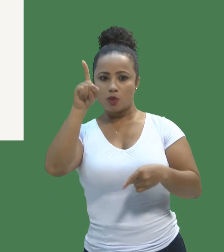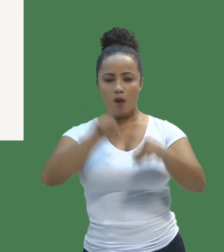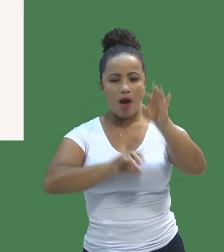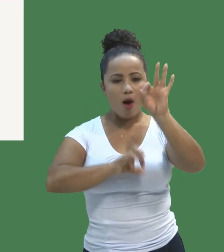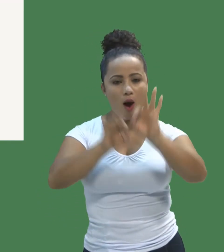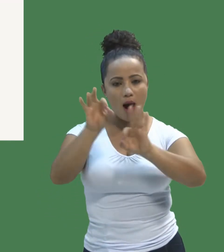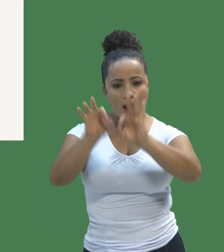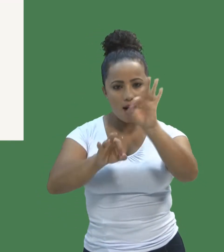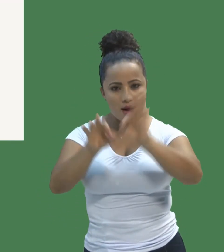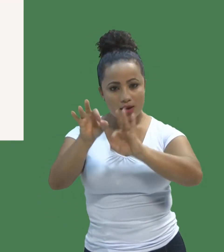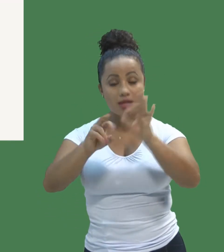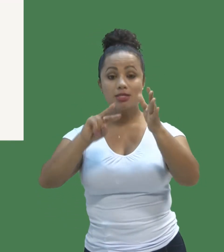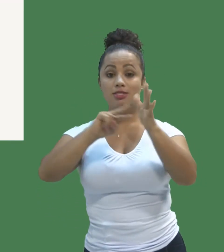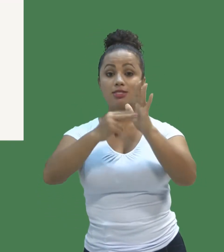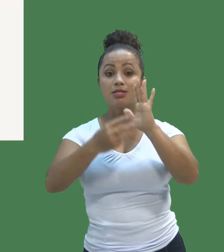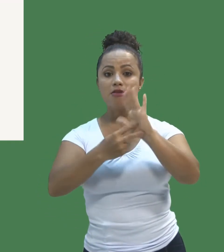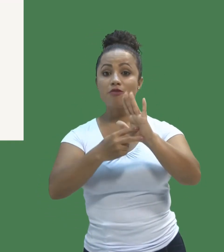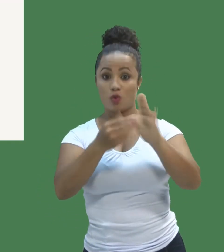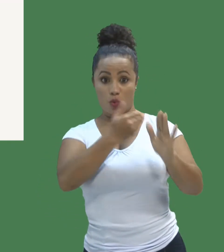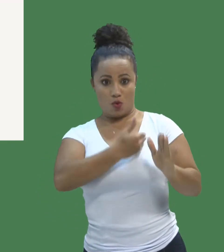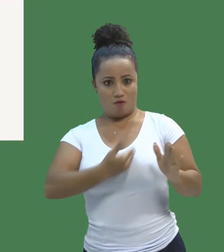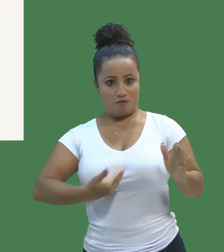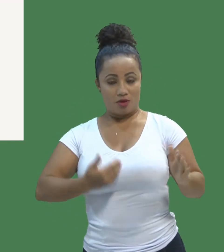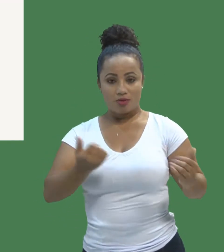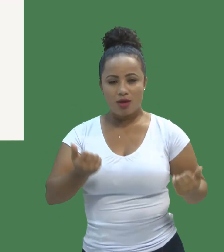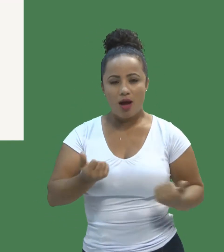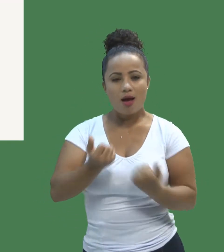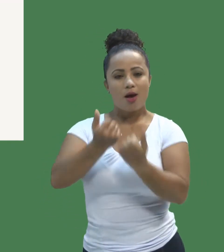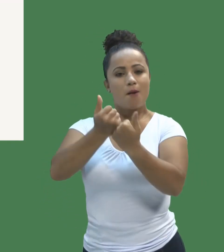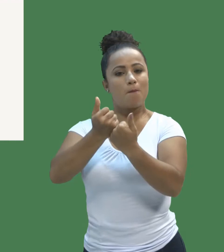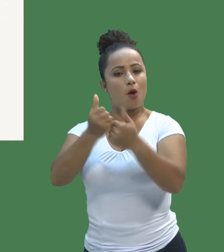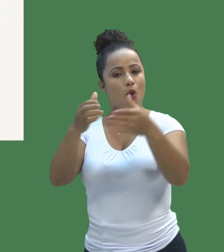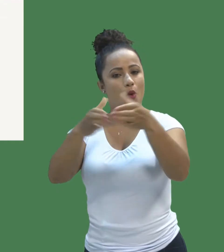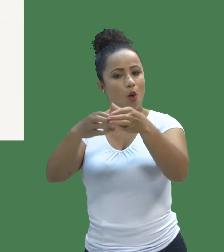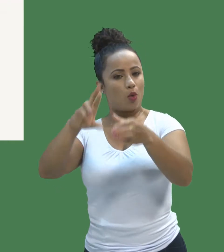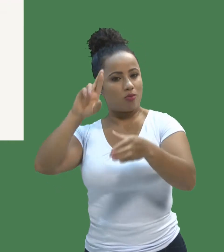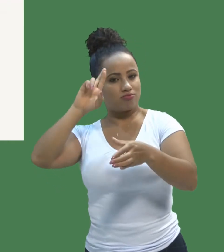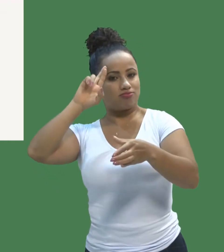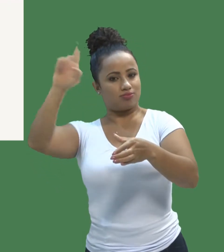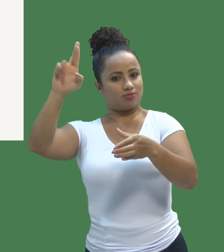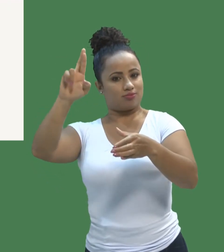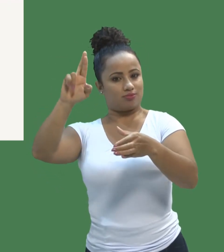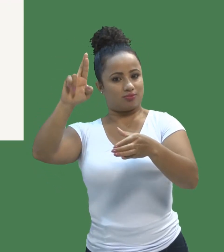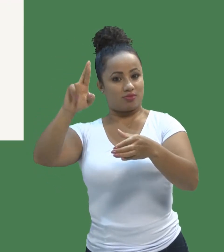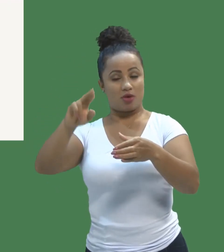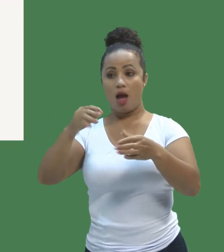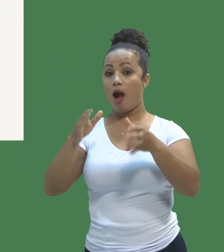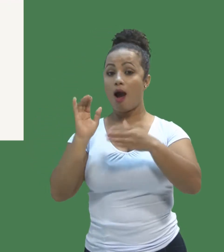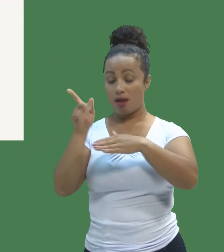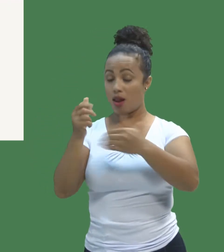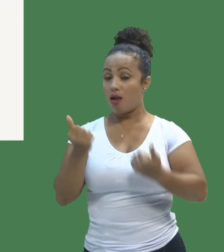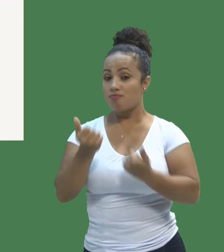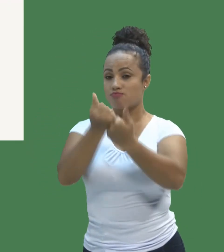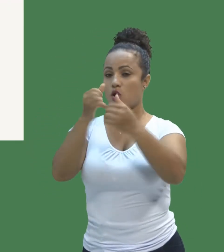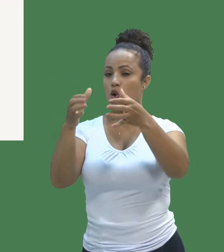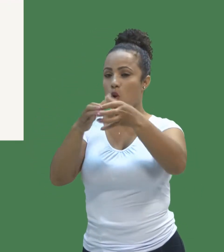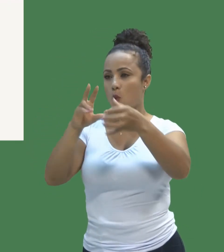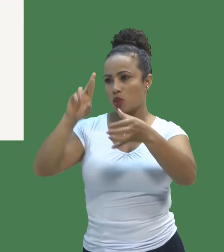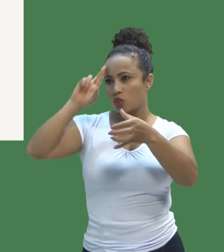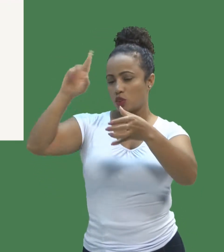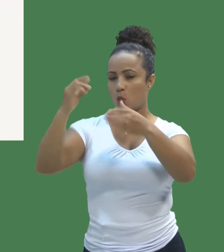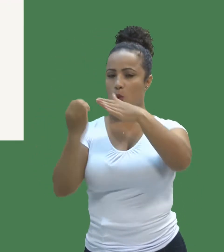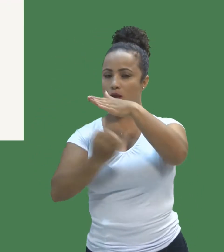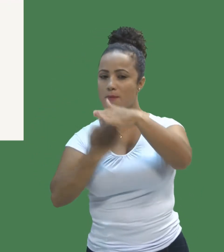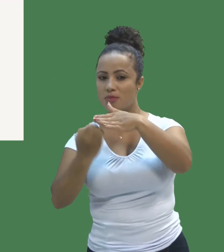ou seja, a superestrutura, representada pelo governo, apoia os donos de meios